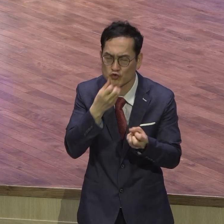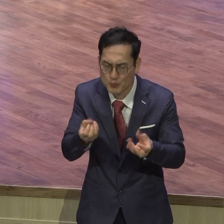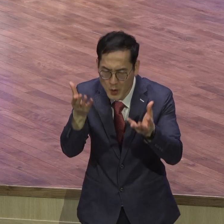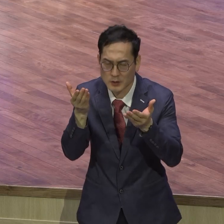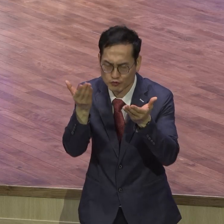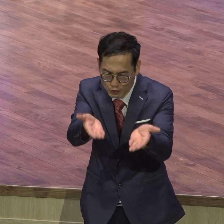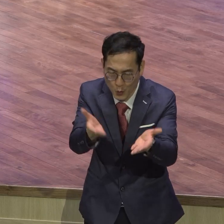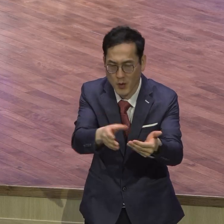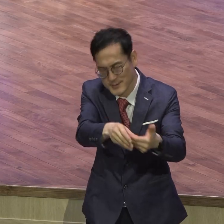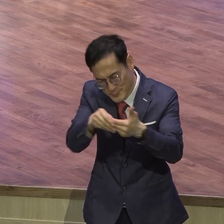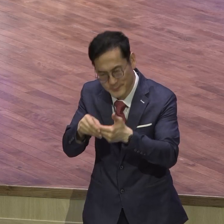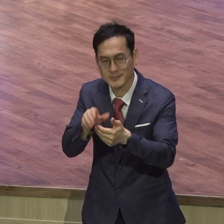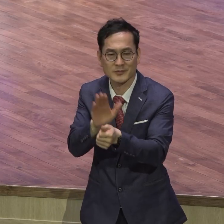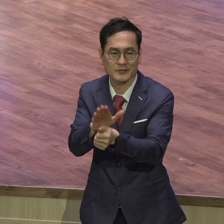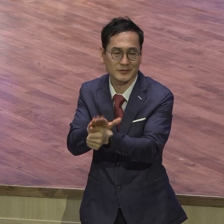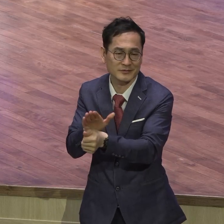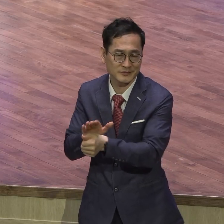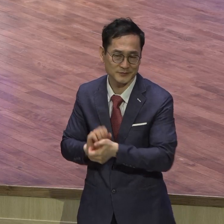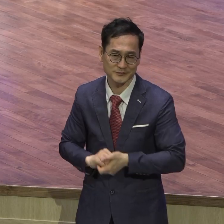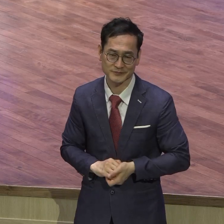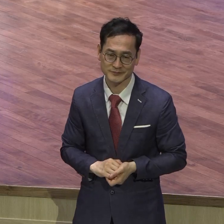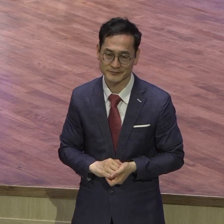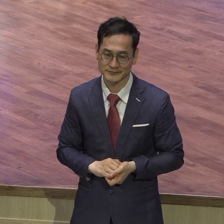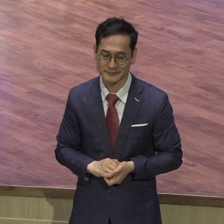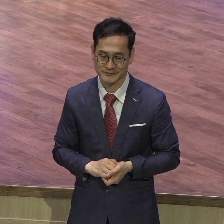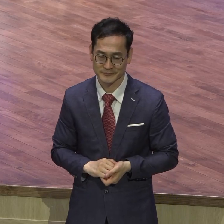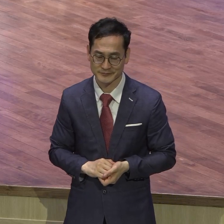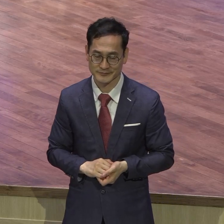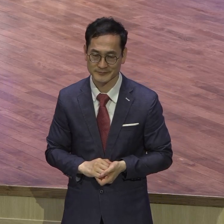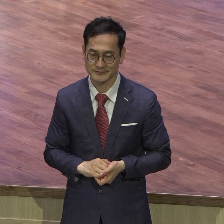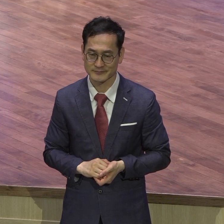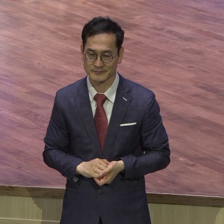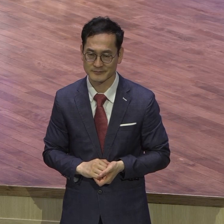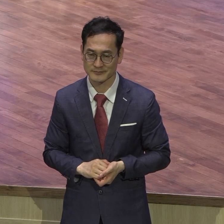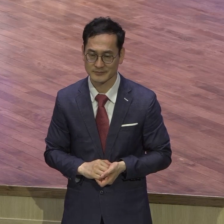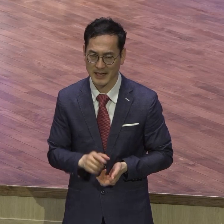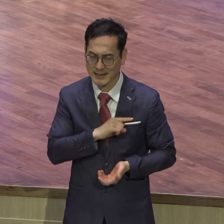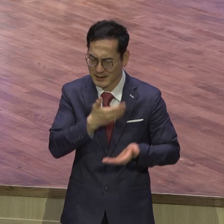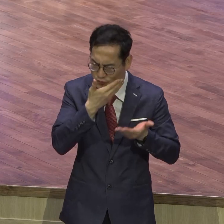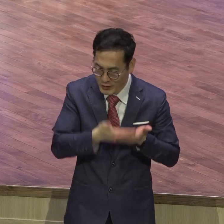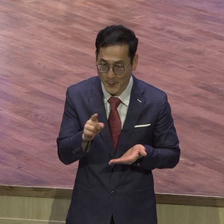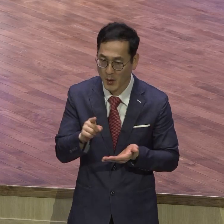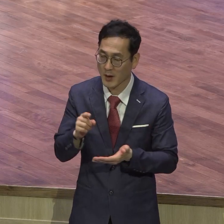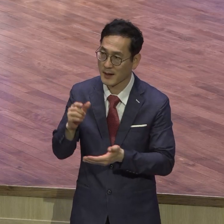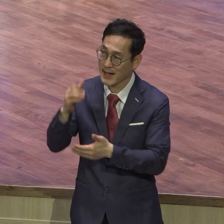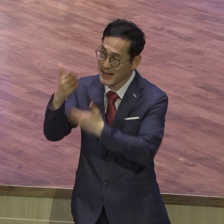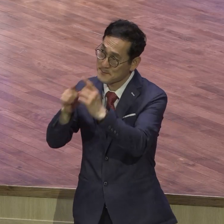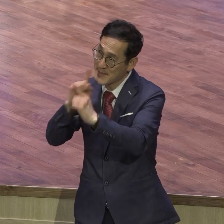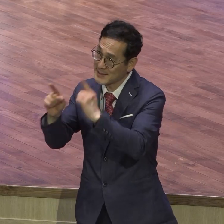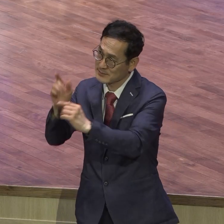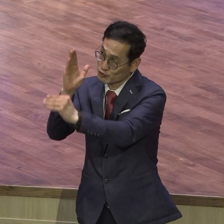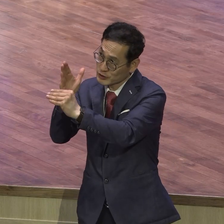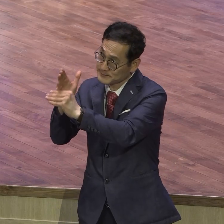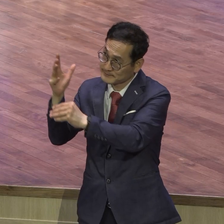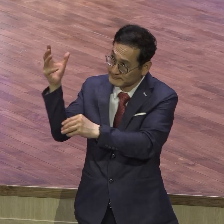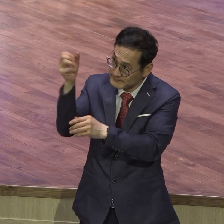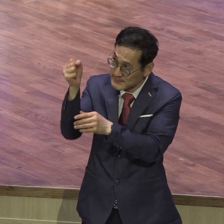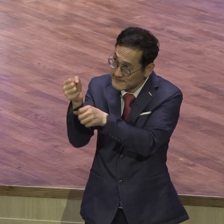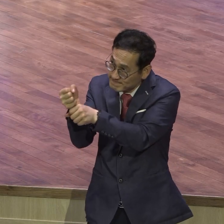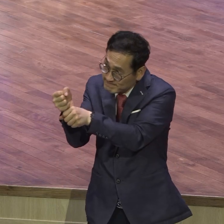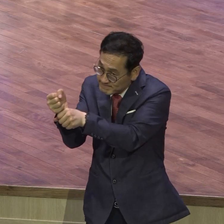자꾸 당당하게 하나님 앞에 그래서 여러분 언제나 제일 중요한 거 강당과 원리스 되기 바랍니다 강당과